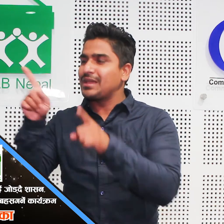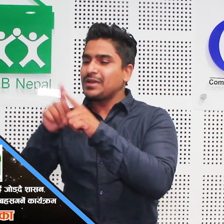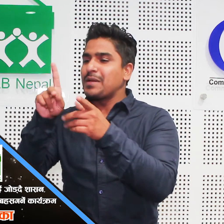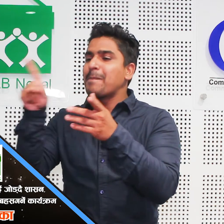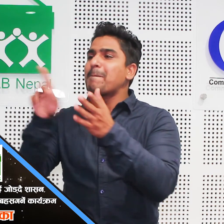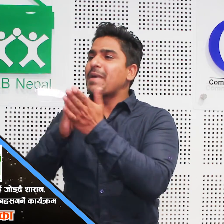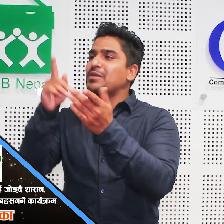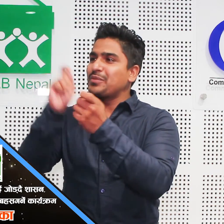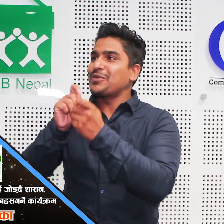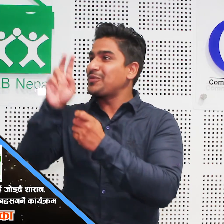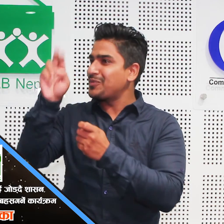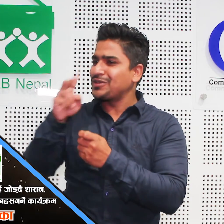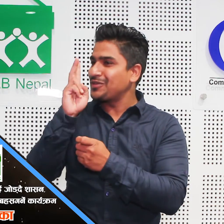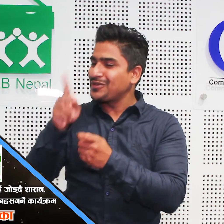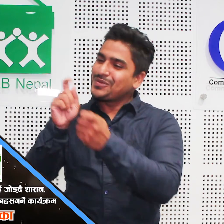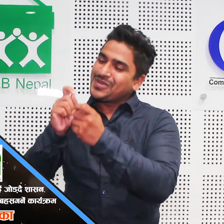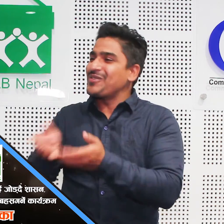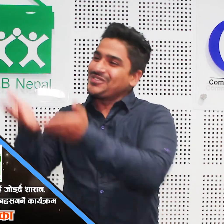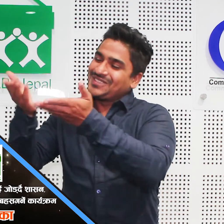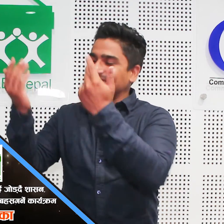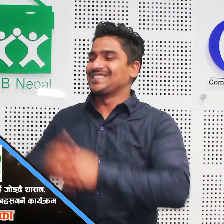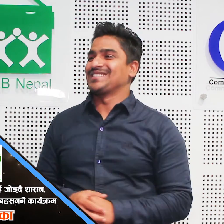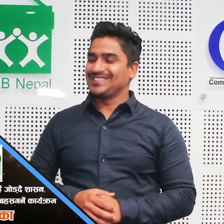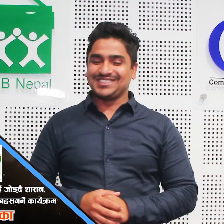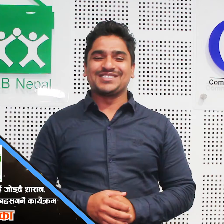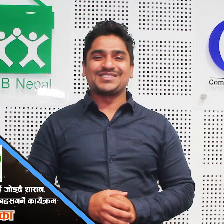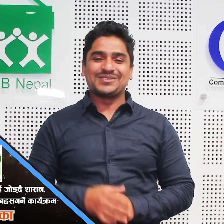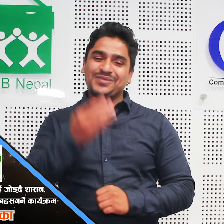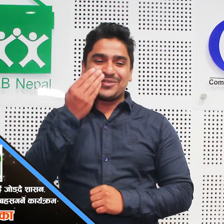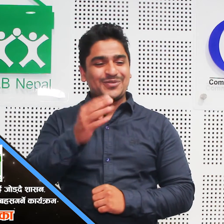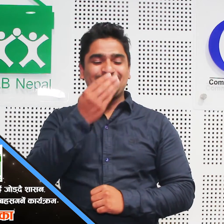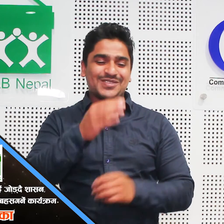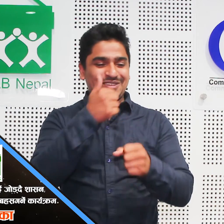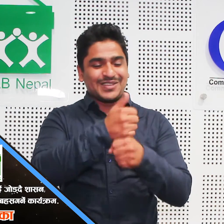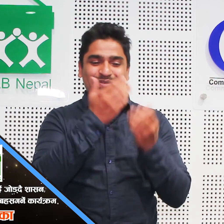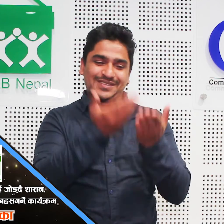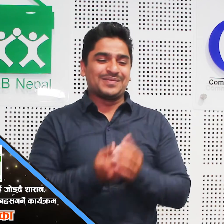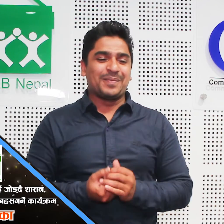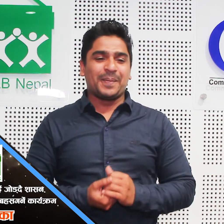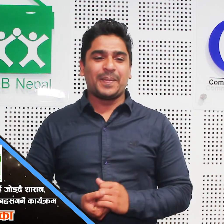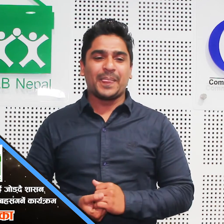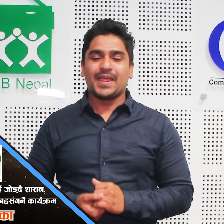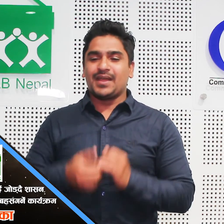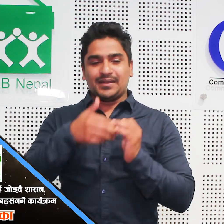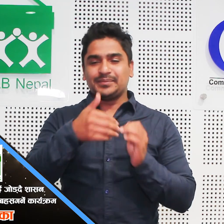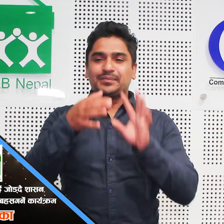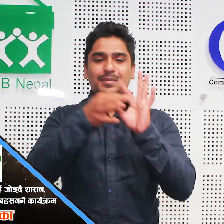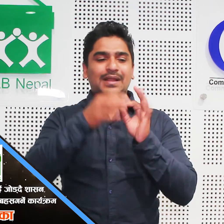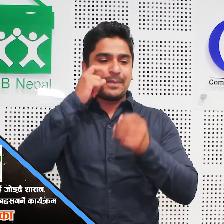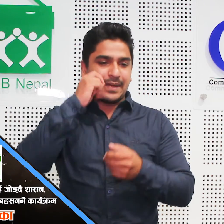पासपोर्ट बनाउनु पर्छ, त्यो चाहिँ बनाइहाल्नुहोस् बरु। हुन्छ हुन्छ अध्यक्षज्यू, हुन्छ। ल त मिलन भाइ, केही